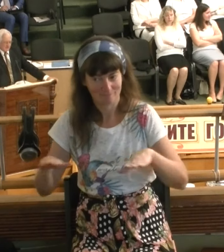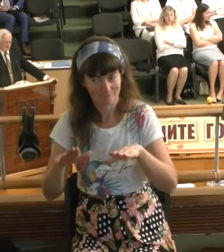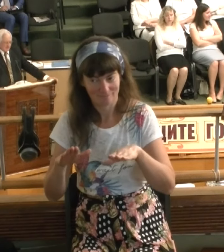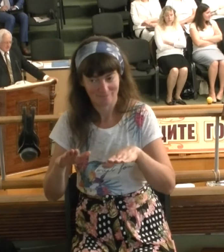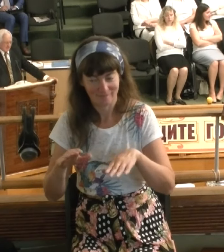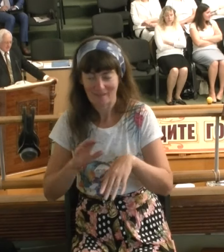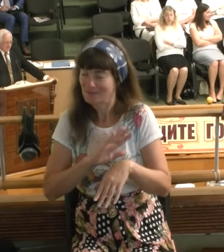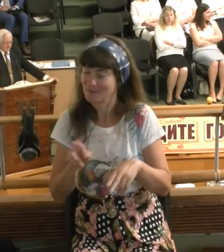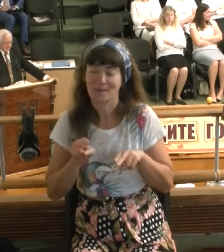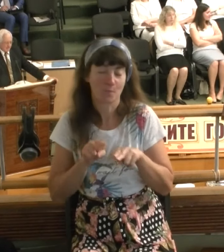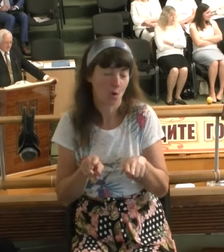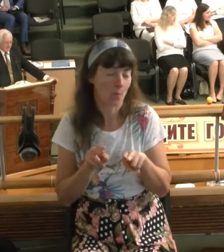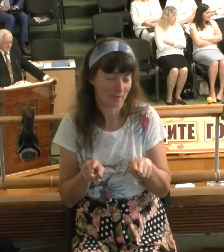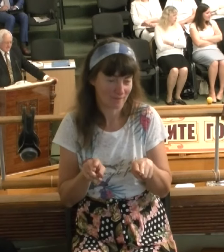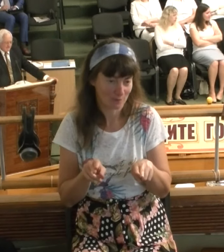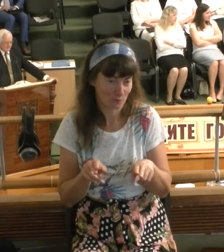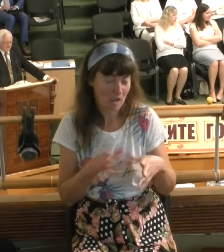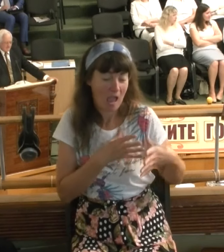состоянием.